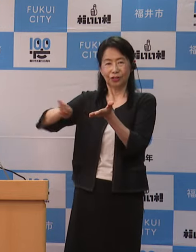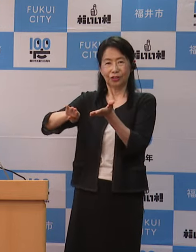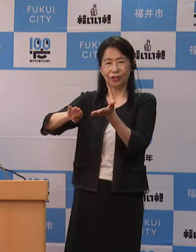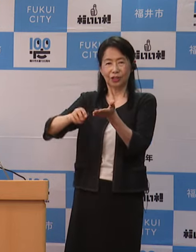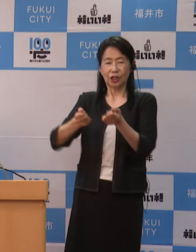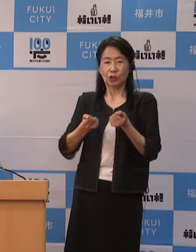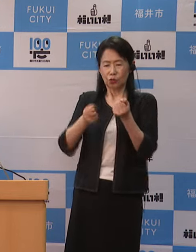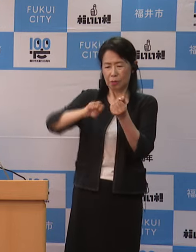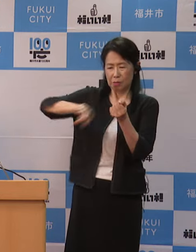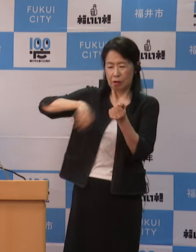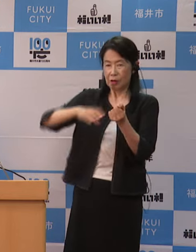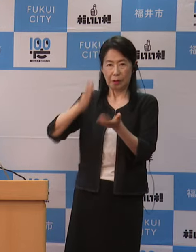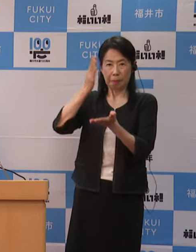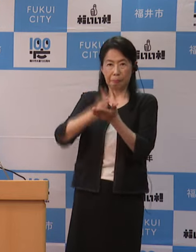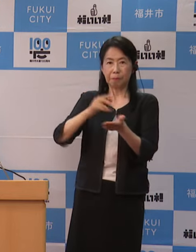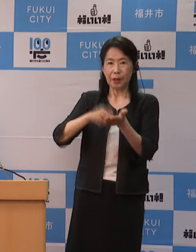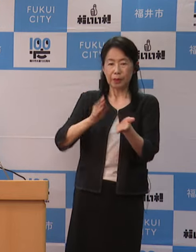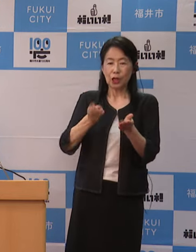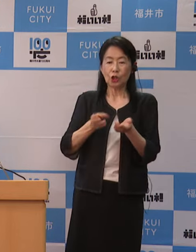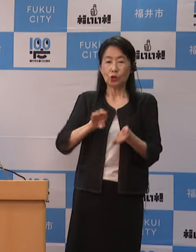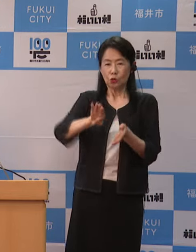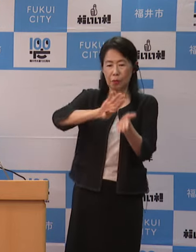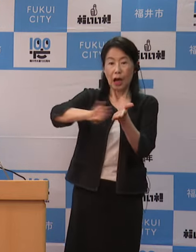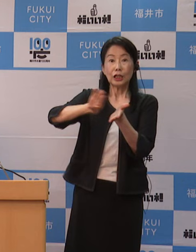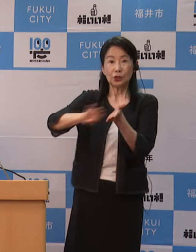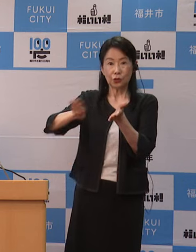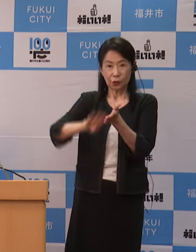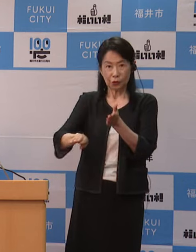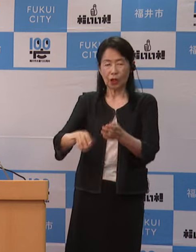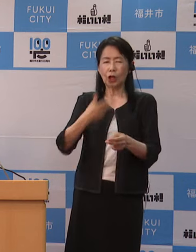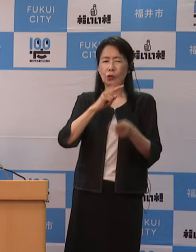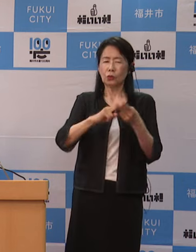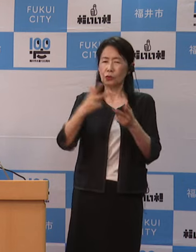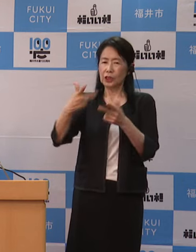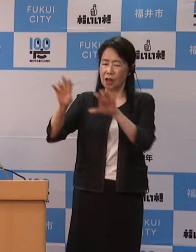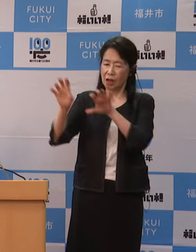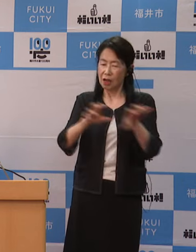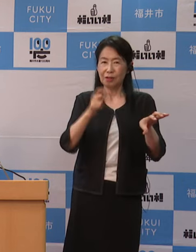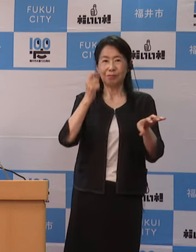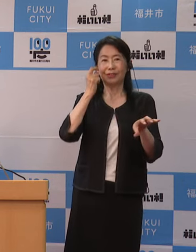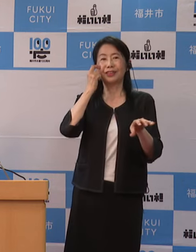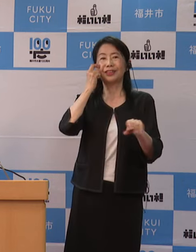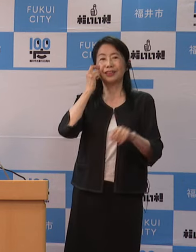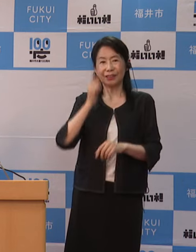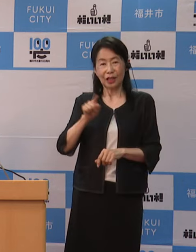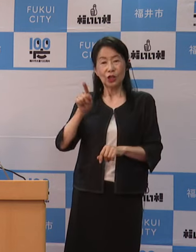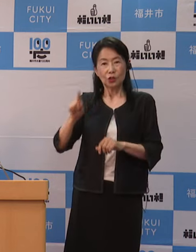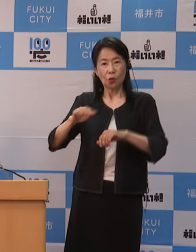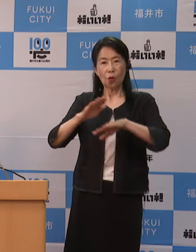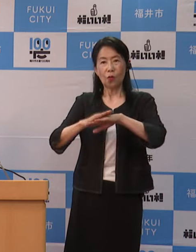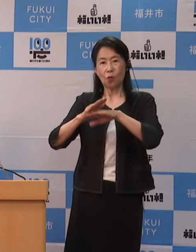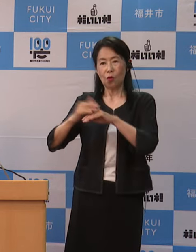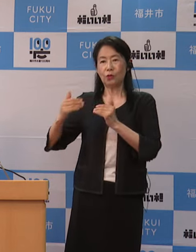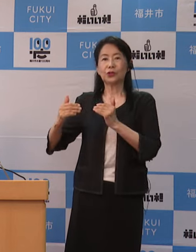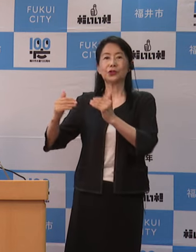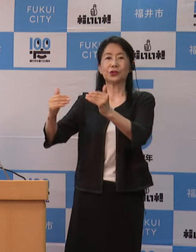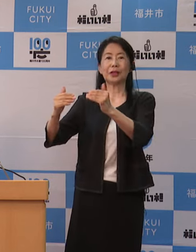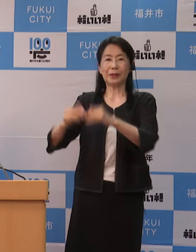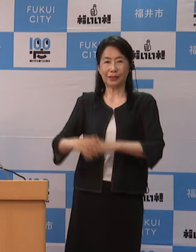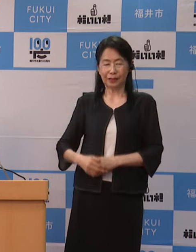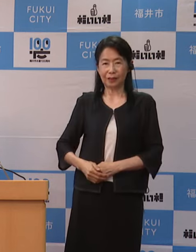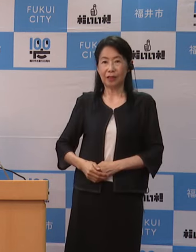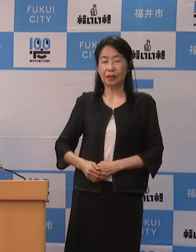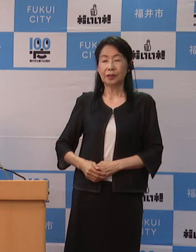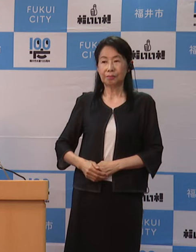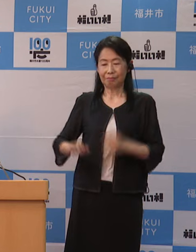ったような政策をやってます。これなかなか福井でやれって言っても難しいんですけども、そういったことも取り組んでいるということから見ると